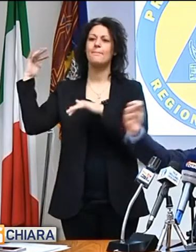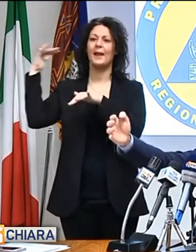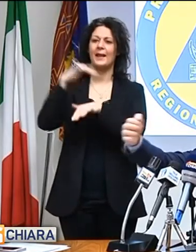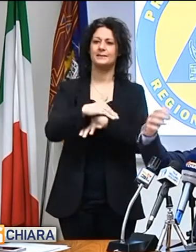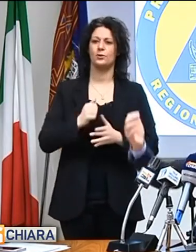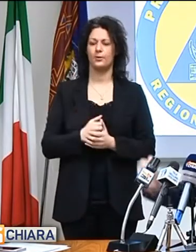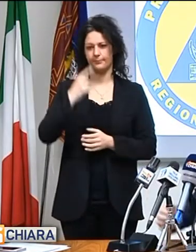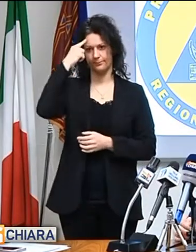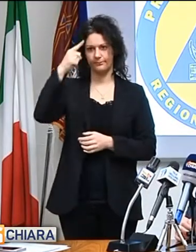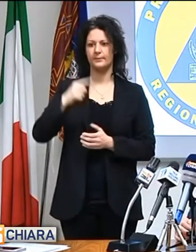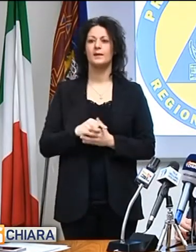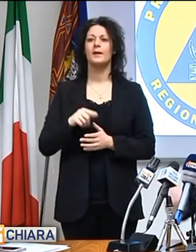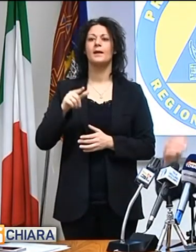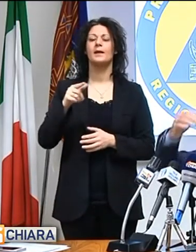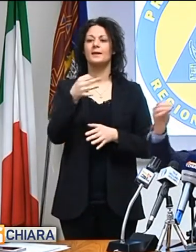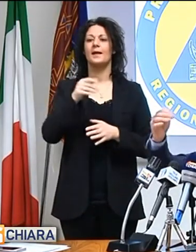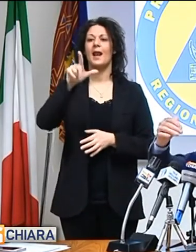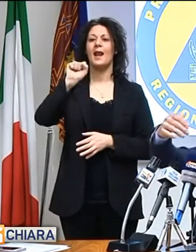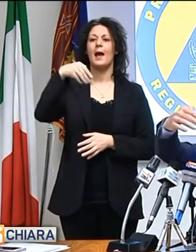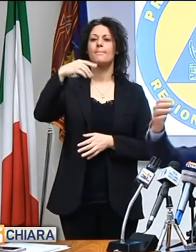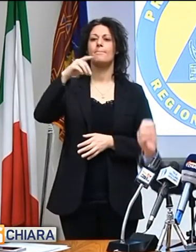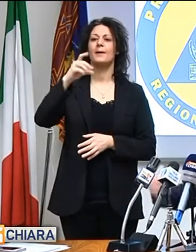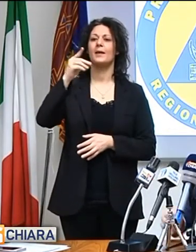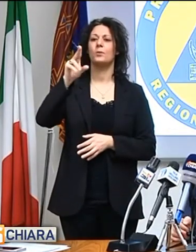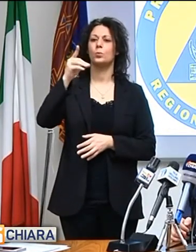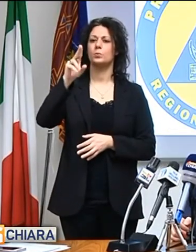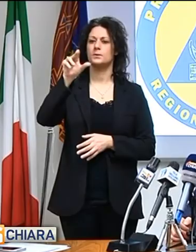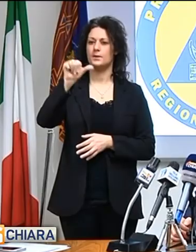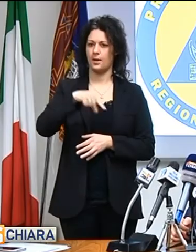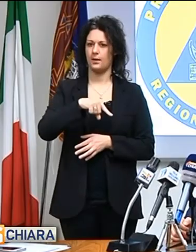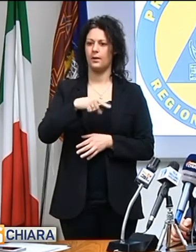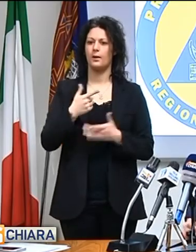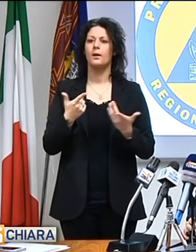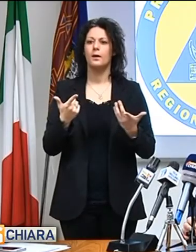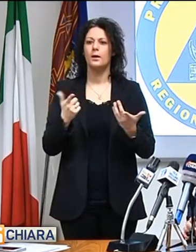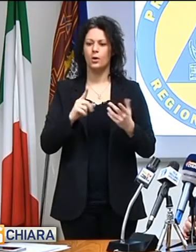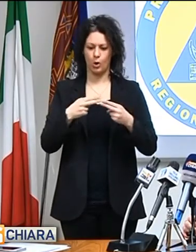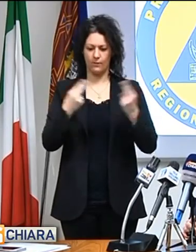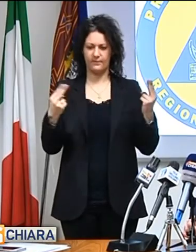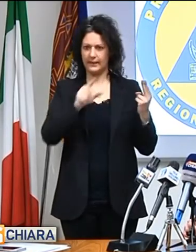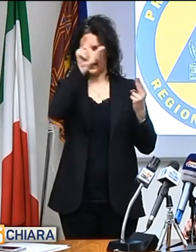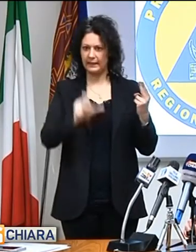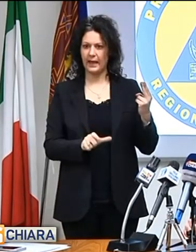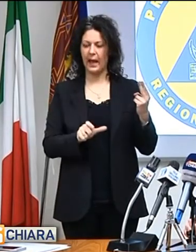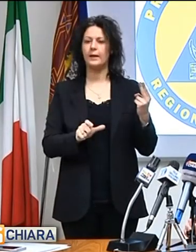Lampedusa è il confine d'Italia, non il confine d'Europa. Coronavirus è il confine italiano, non è un problema